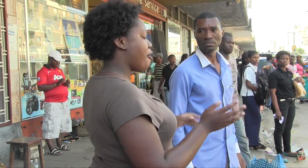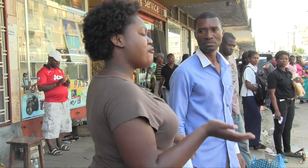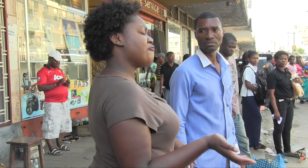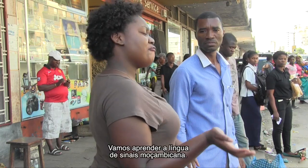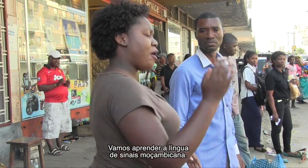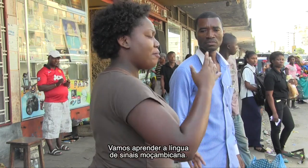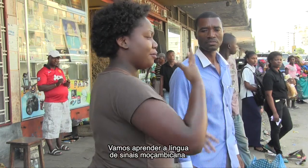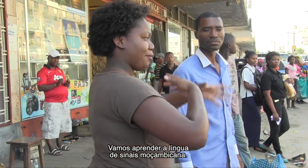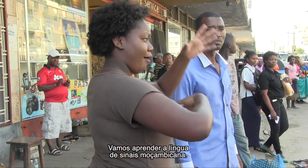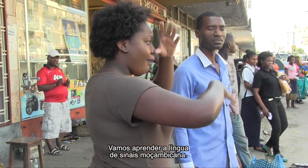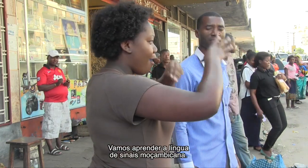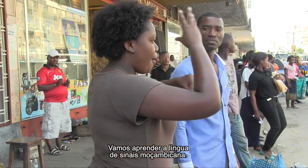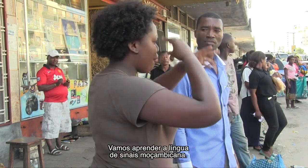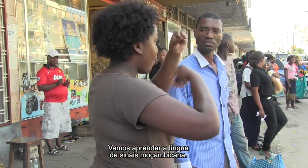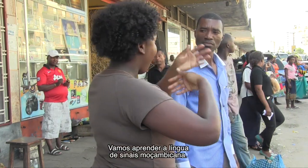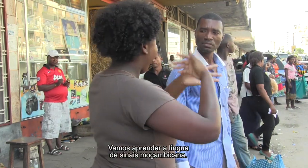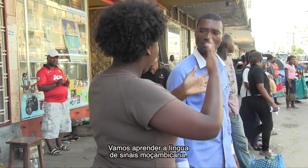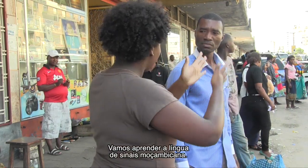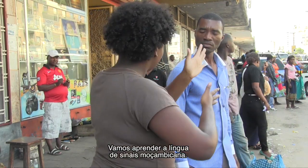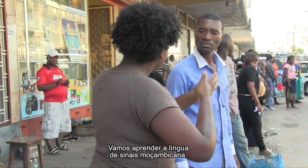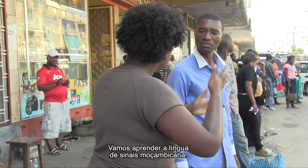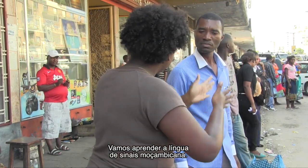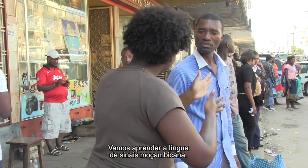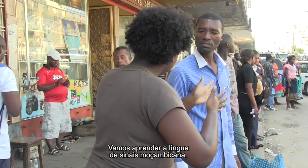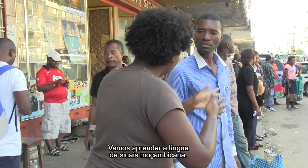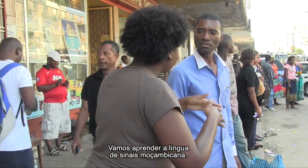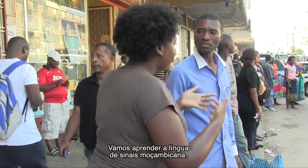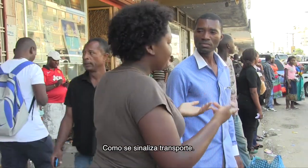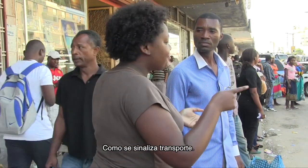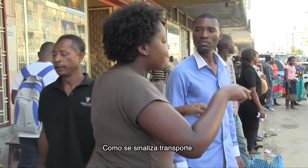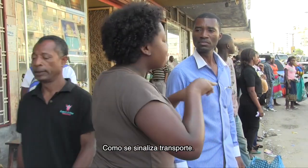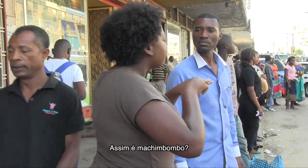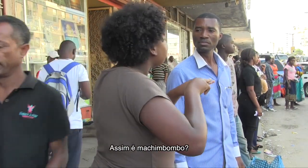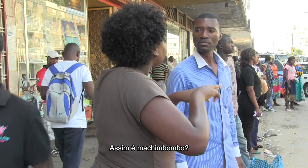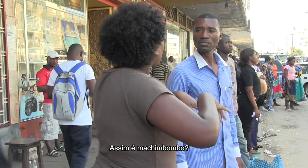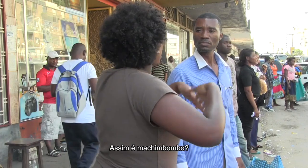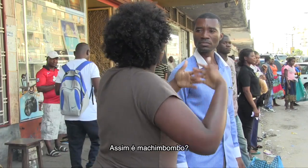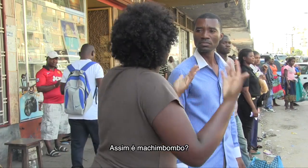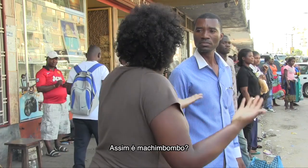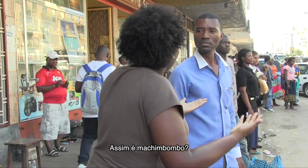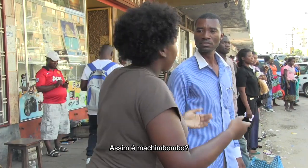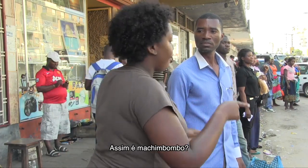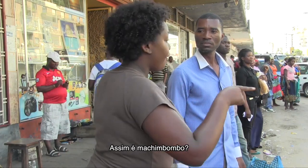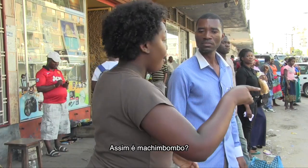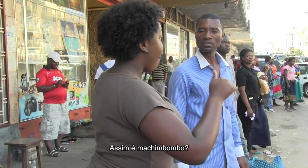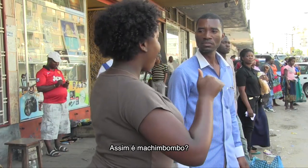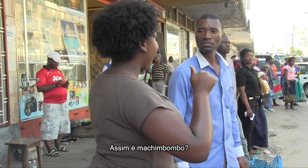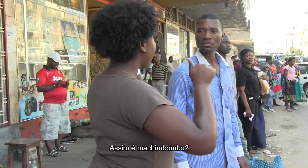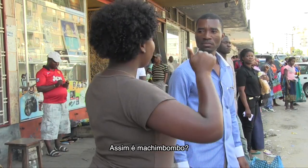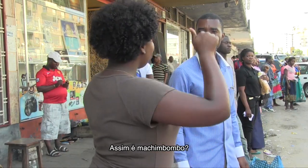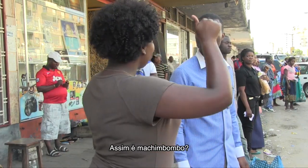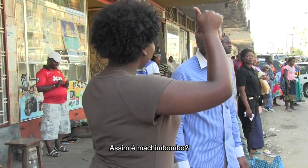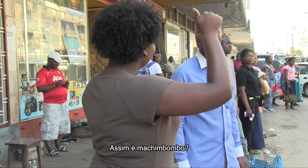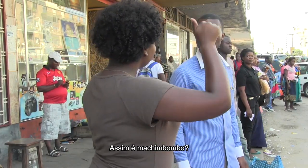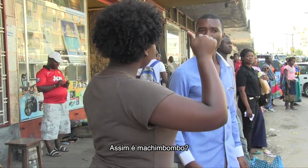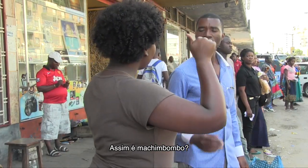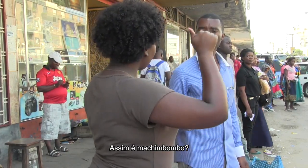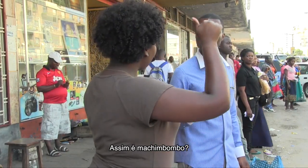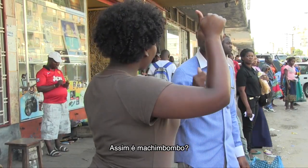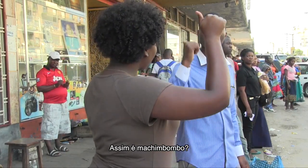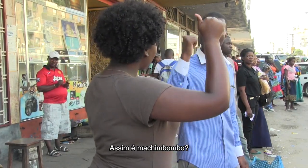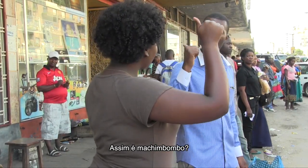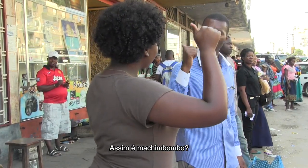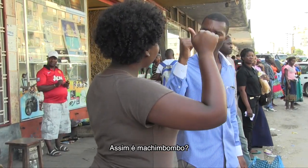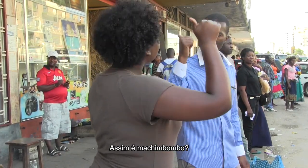Vamos aprender a língua de sinais moçambicana como se sinaliza o transporte. Assim é machimbombo.